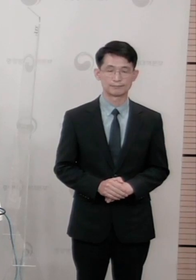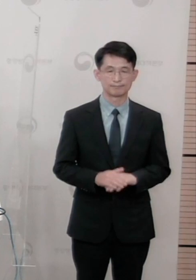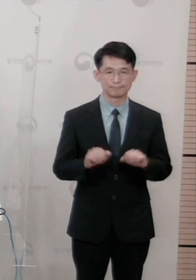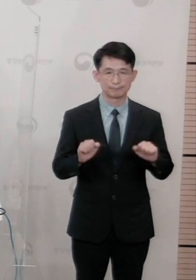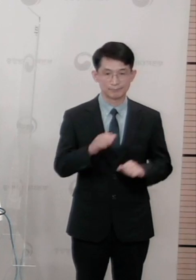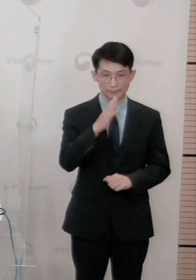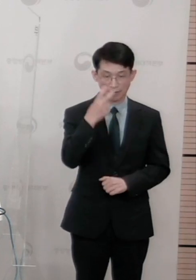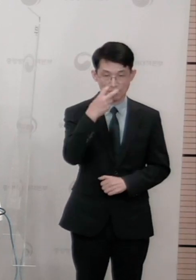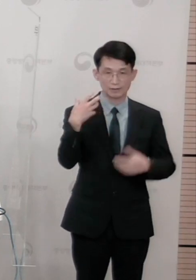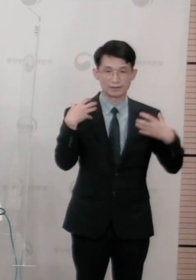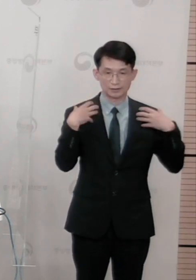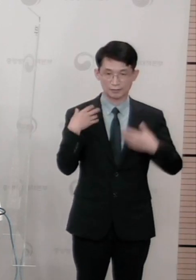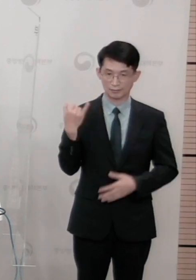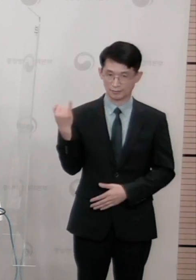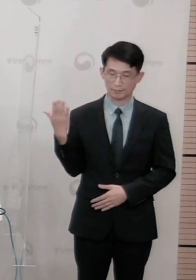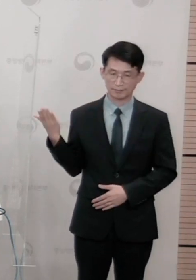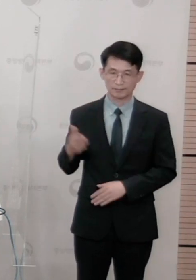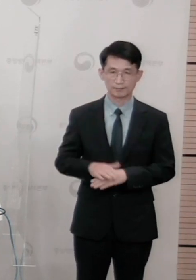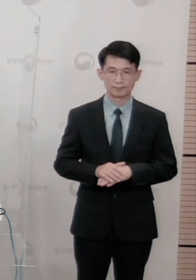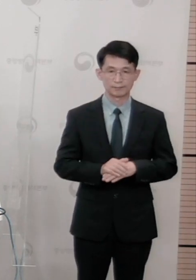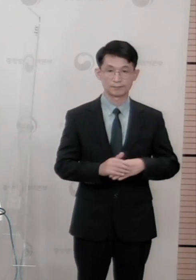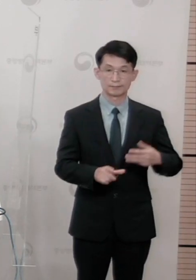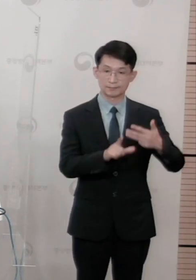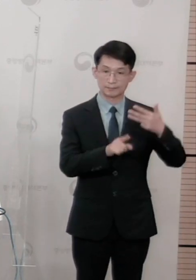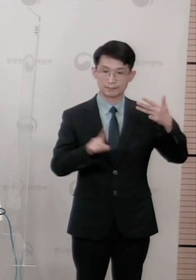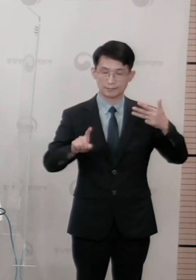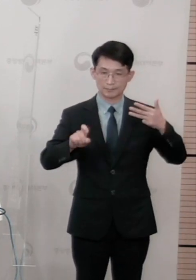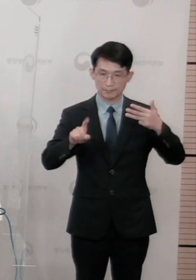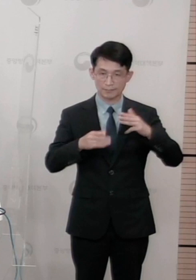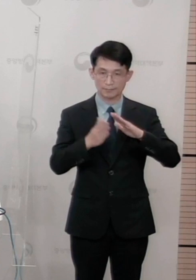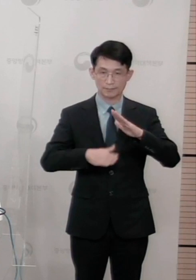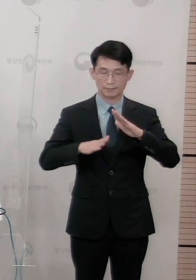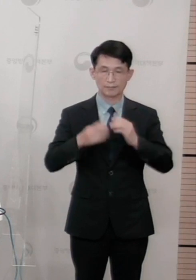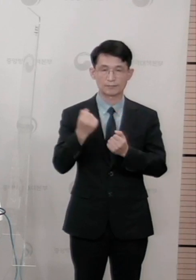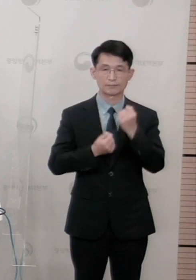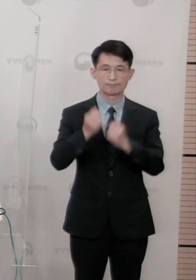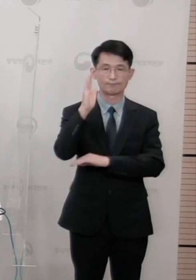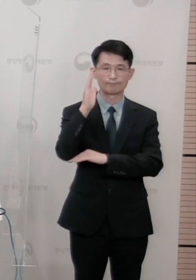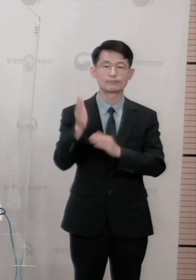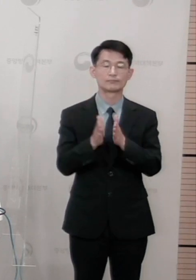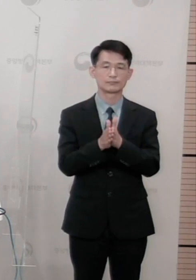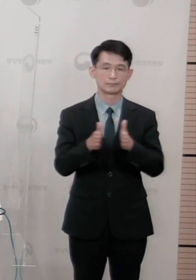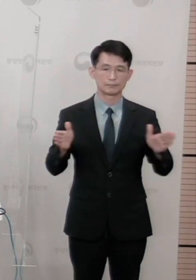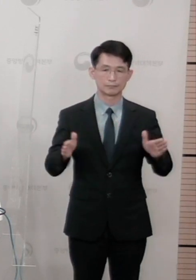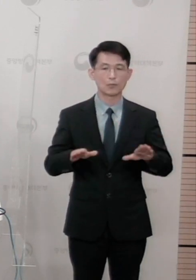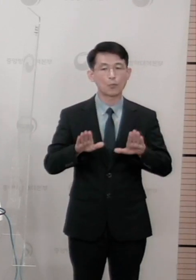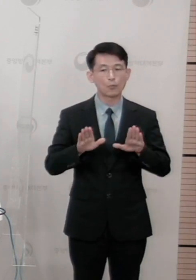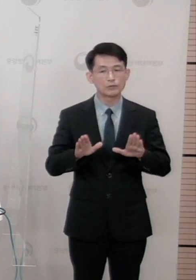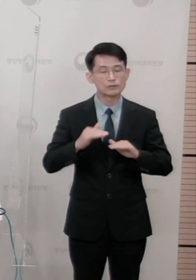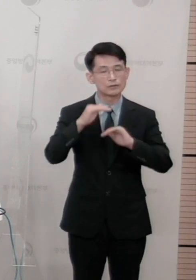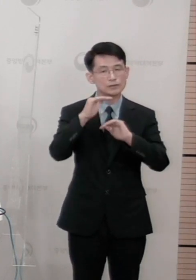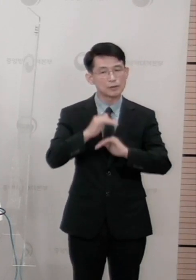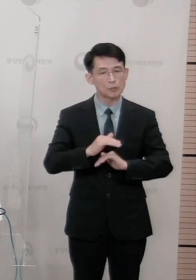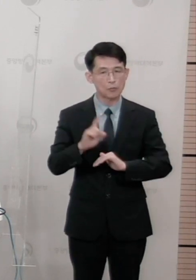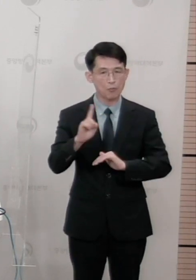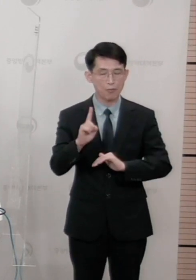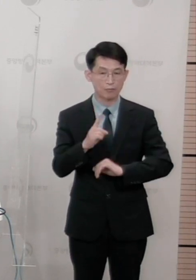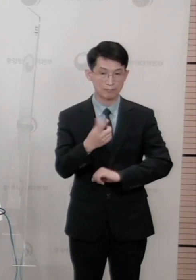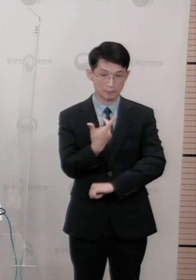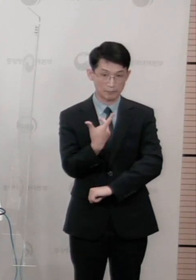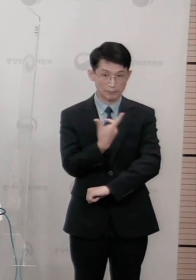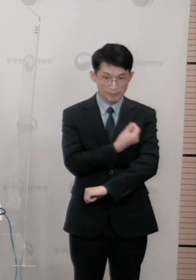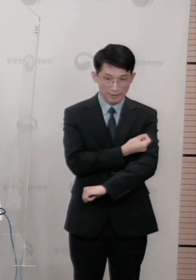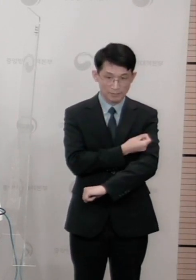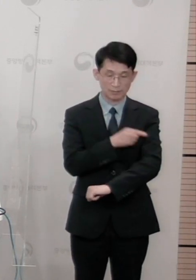안녕하십니까. 질병관리청장입니다. 8월 11일 정례 브리핑 시작하겠습니다. 오늘은 백신